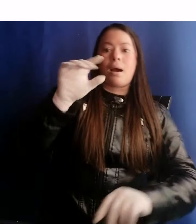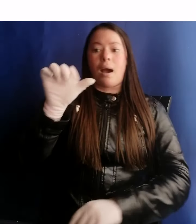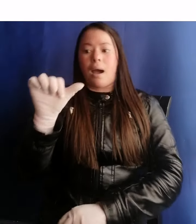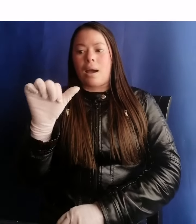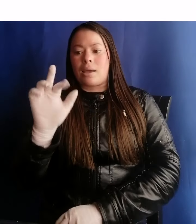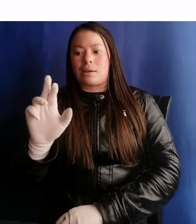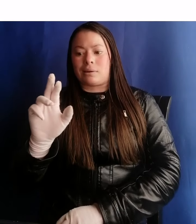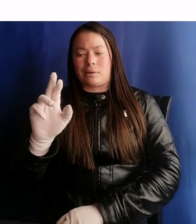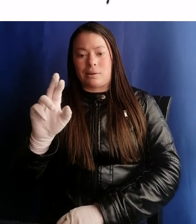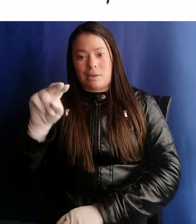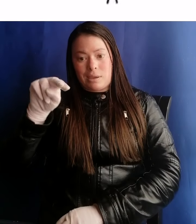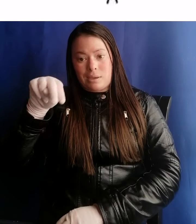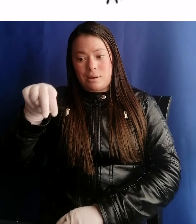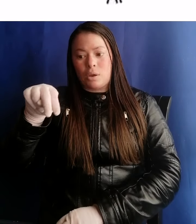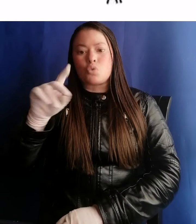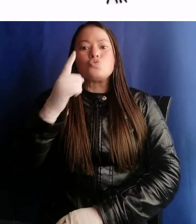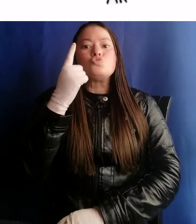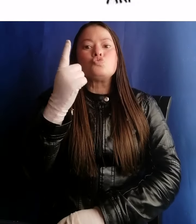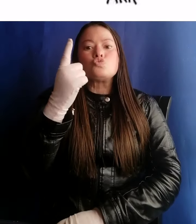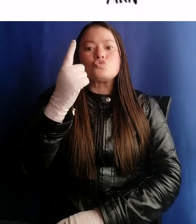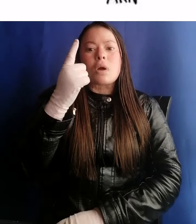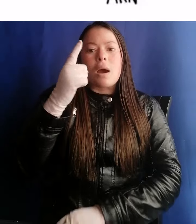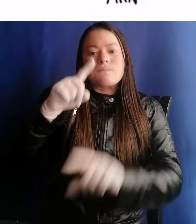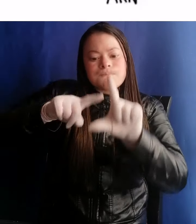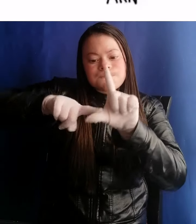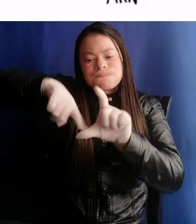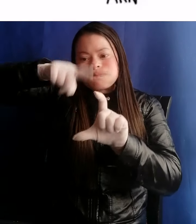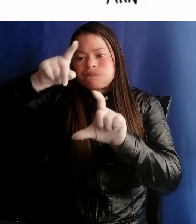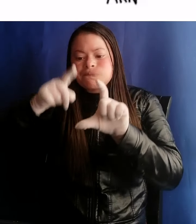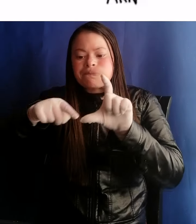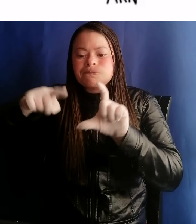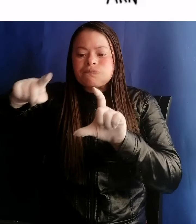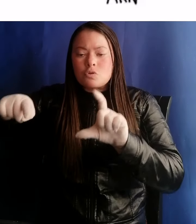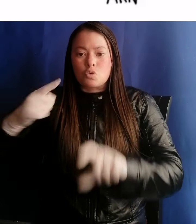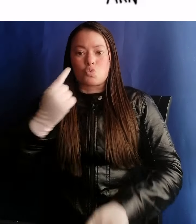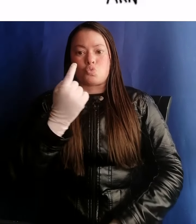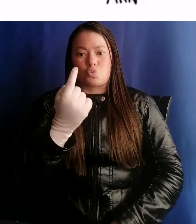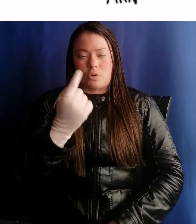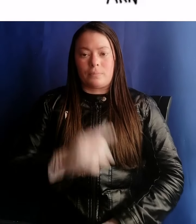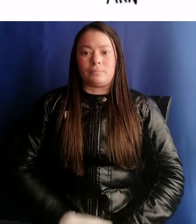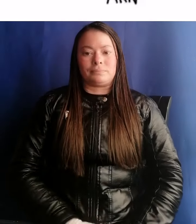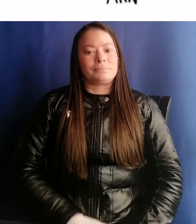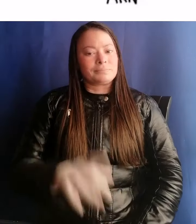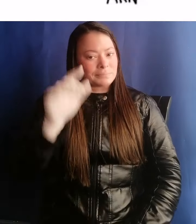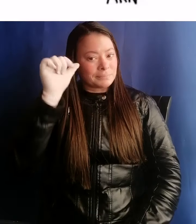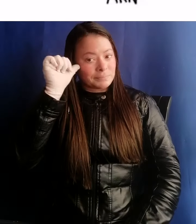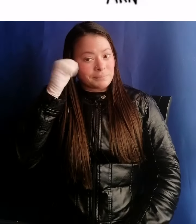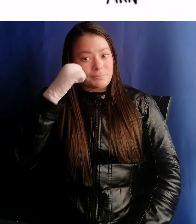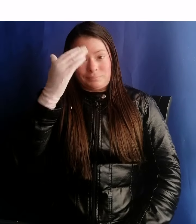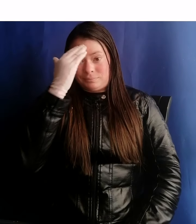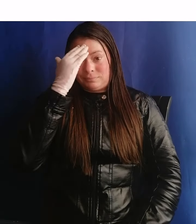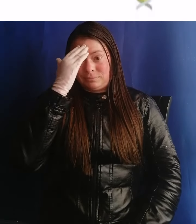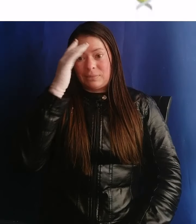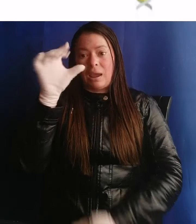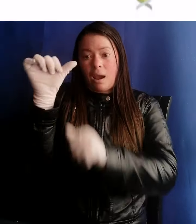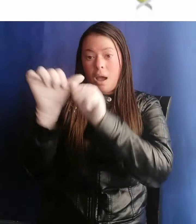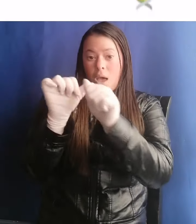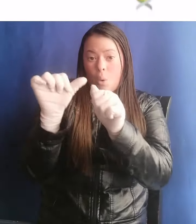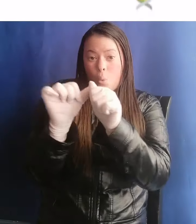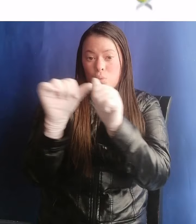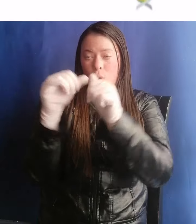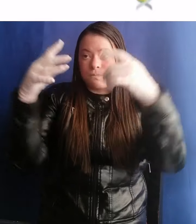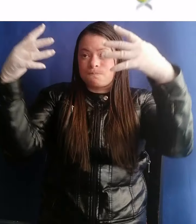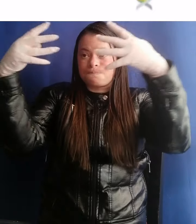se compone de dos hebras, el ARN es una molécula de una sola hebra o cadena de nucleótidos.